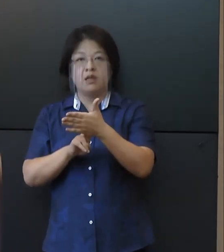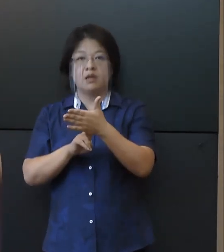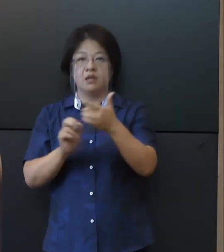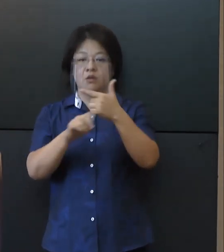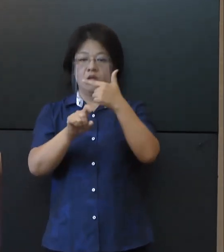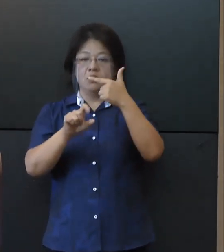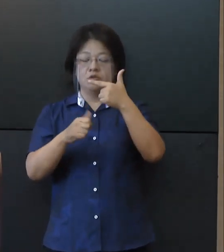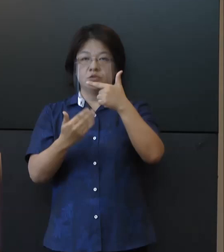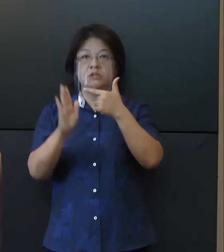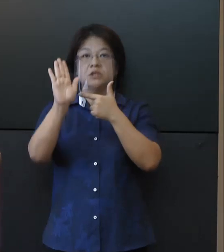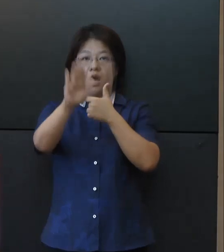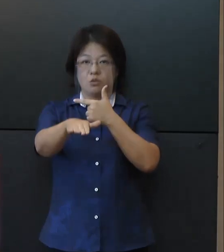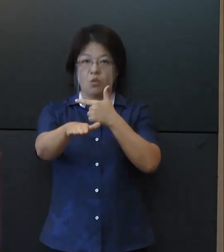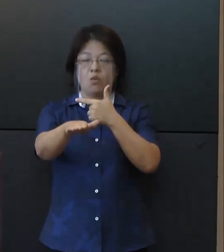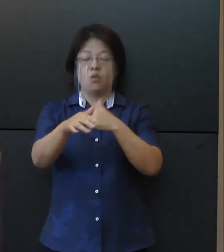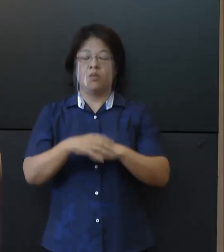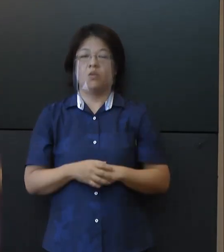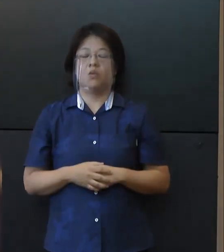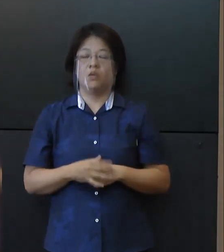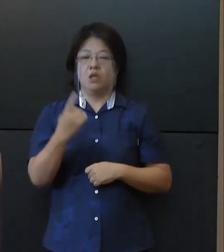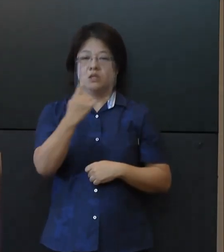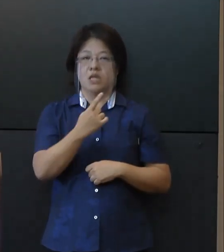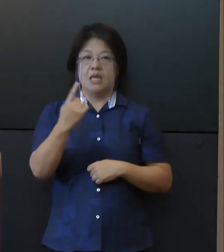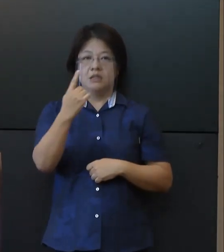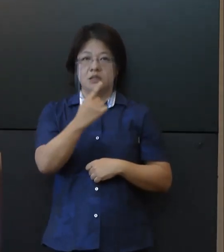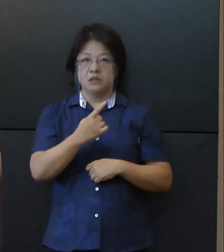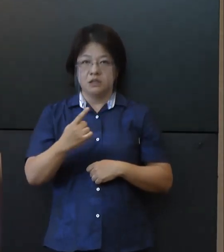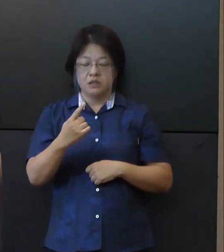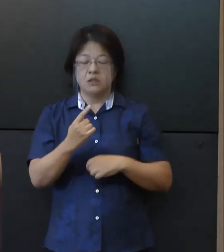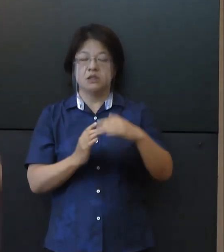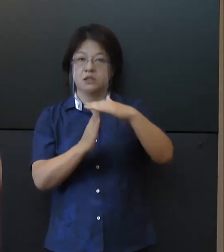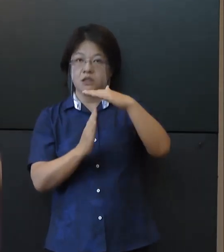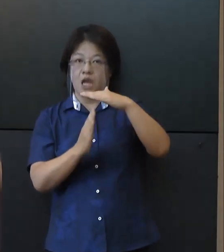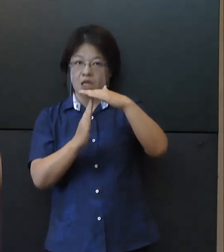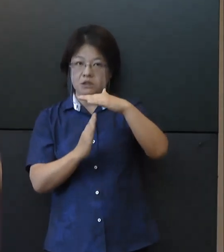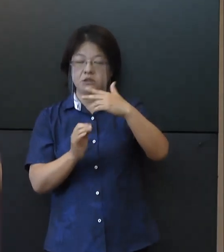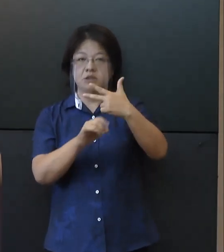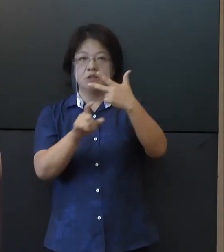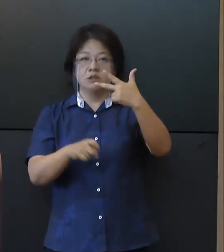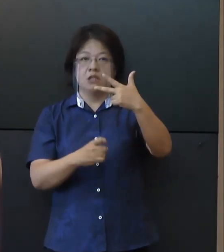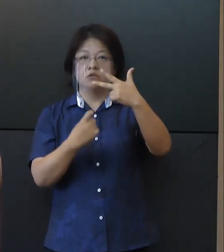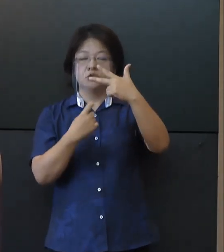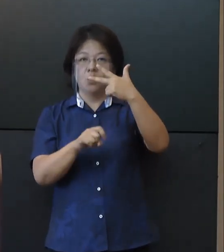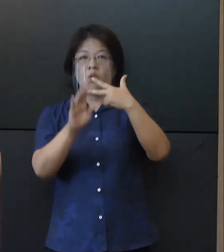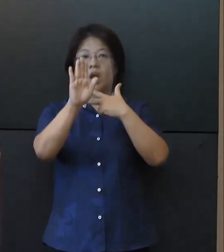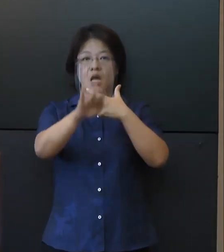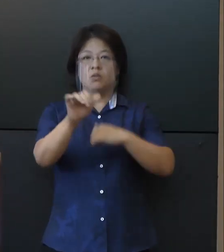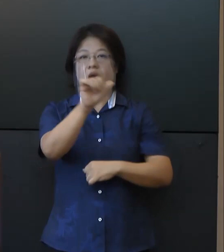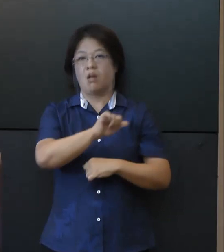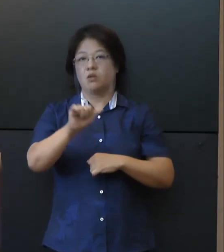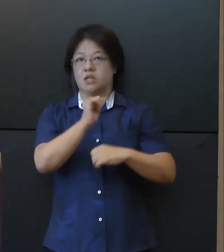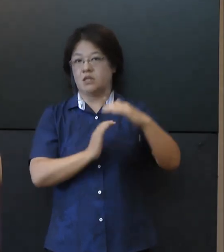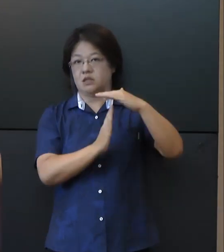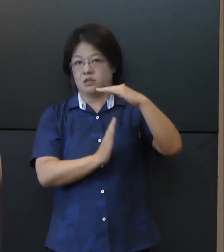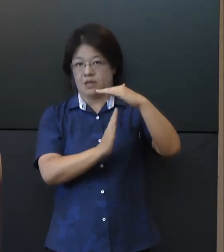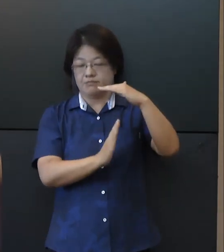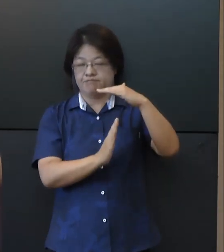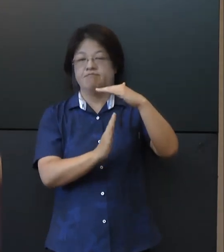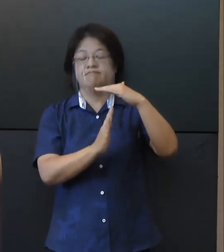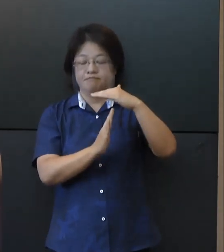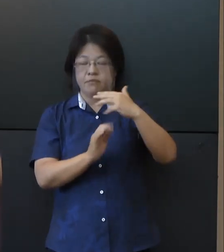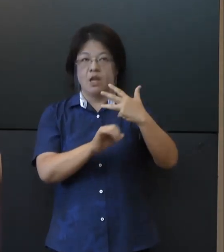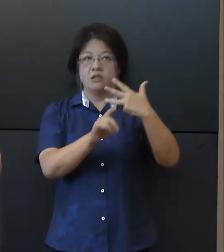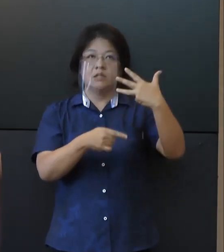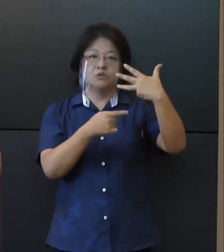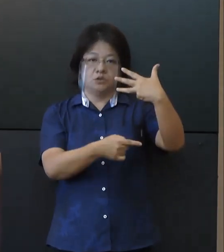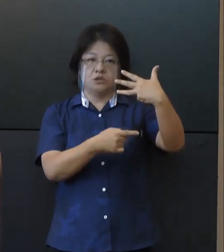月19日以降は1000人以内、7月10日以降5000人以内、8月